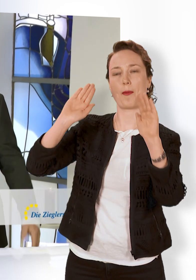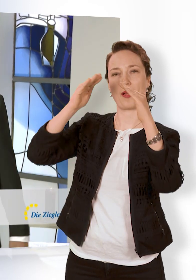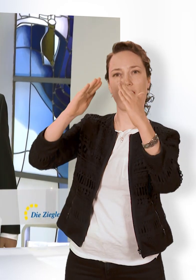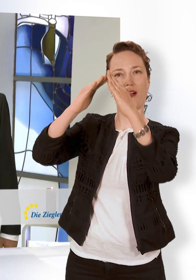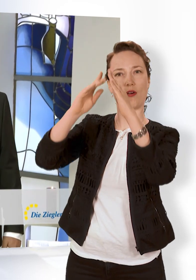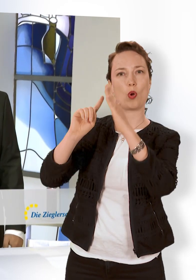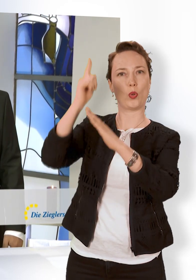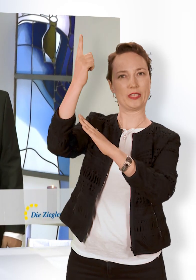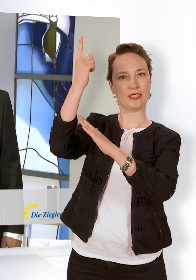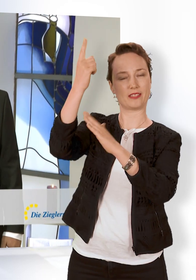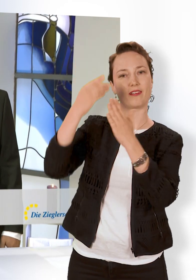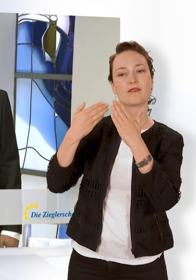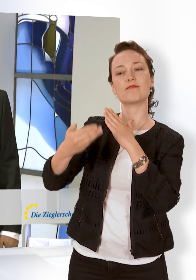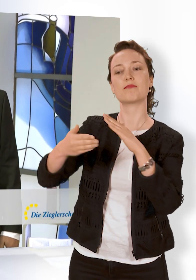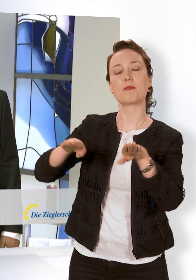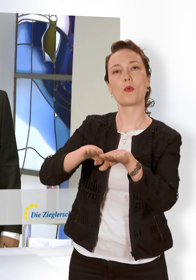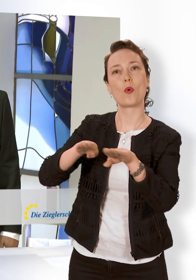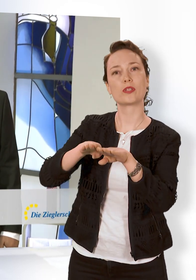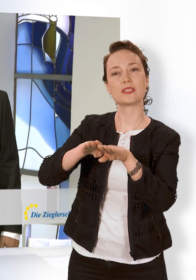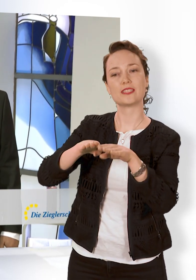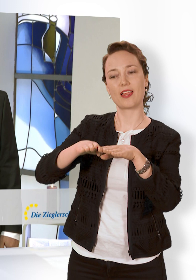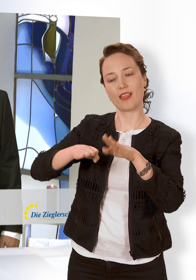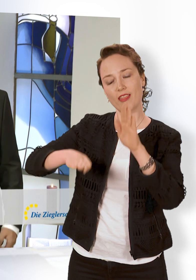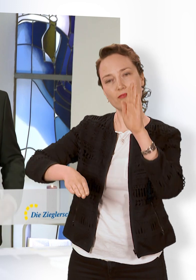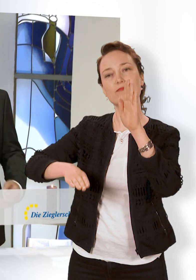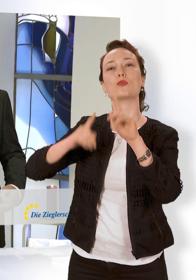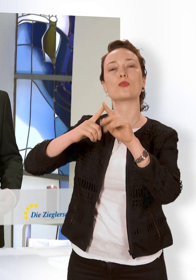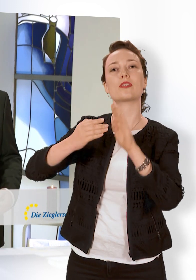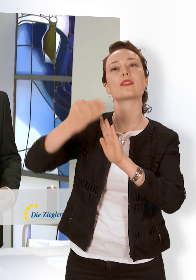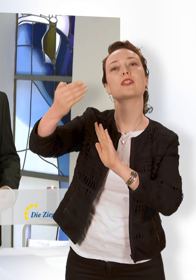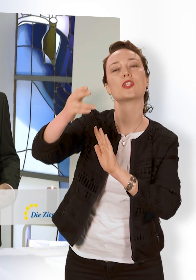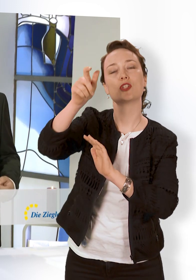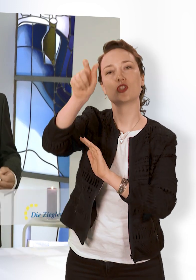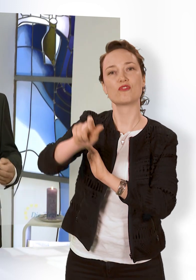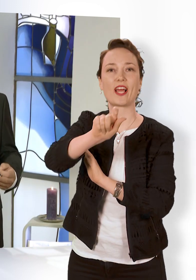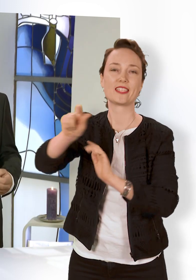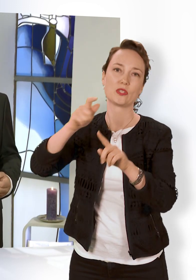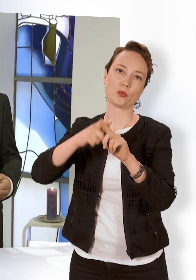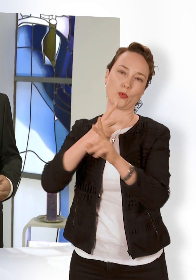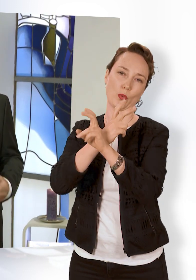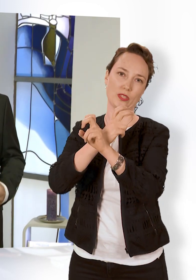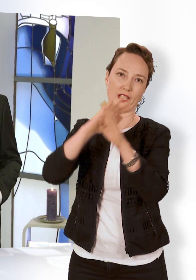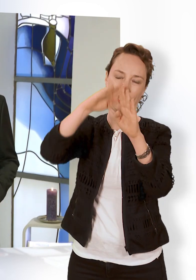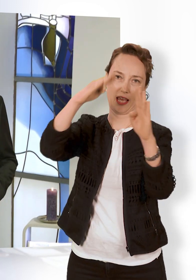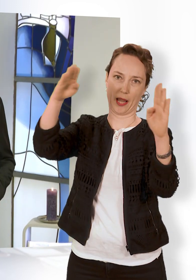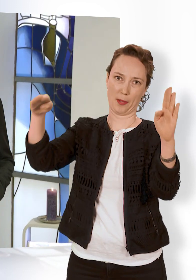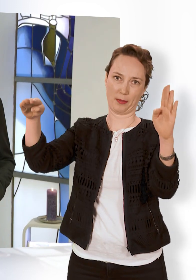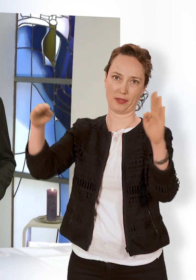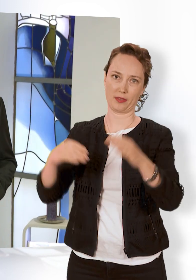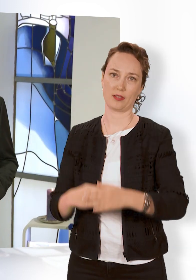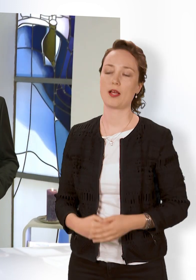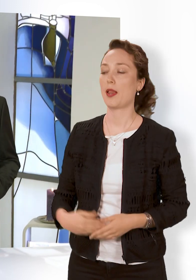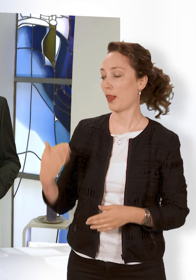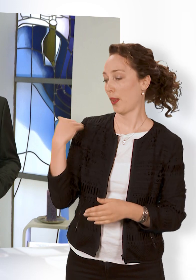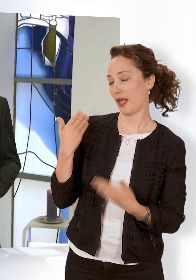gegenüber den schweizerischen und österreichischen Bergen. Beim Einkaufen ist mir neulich dieses kleine,